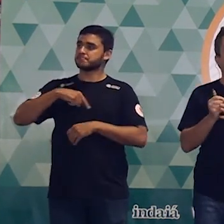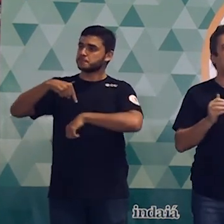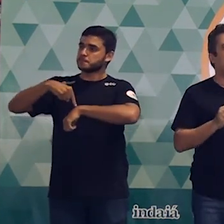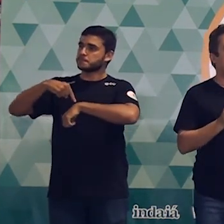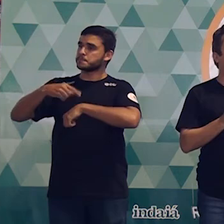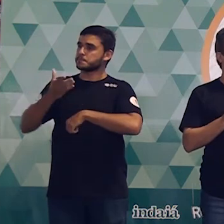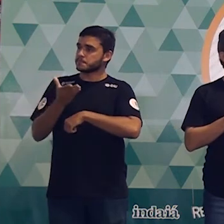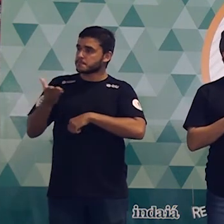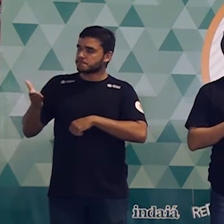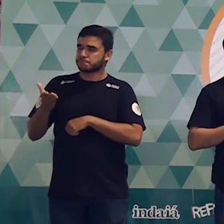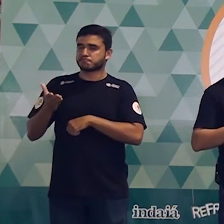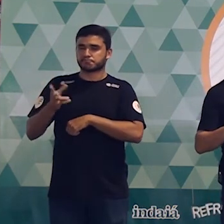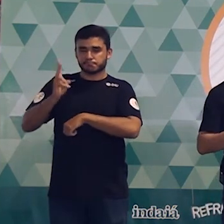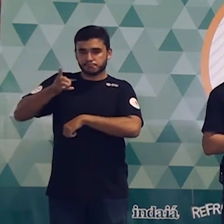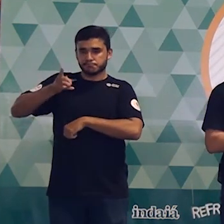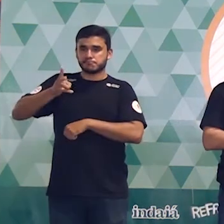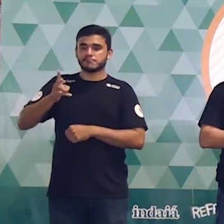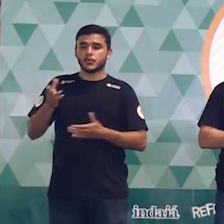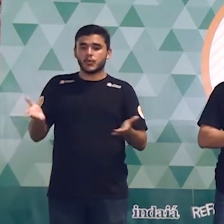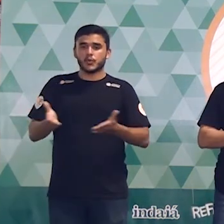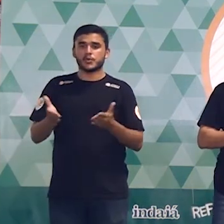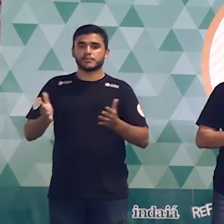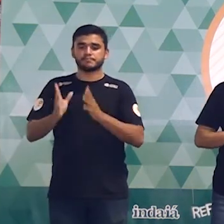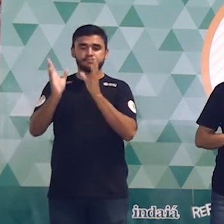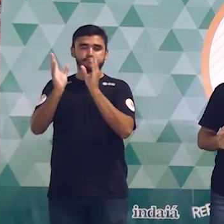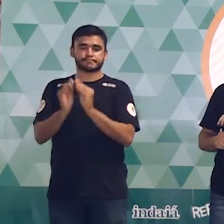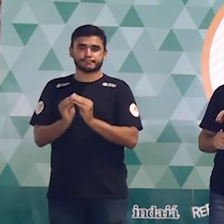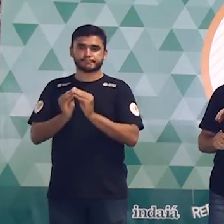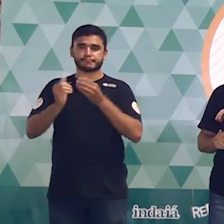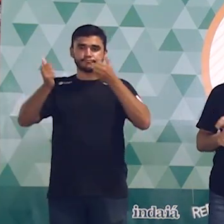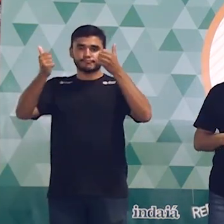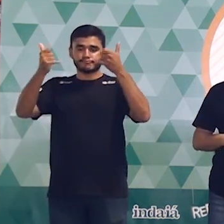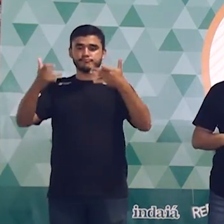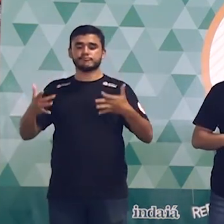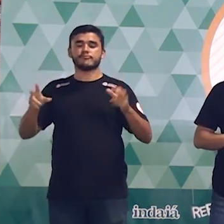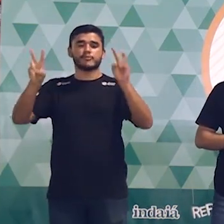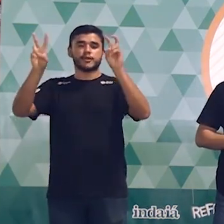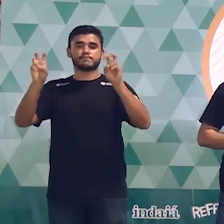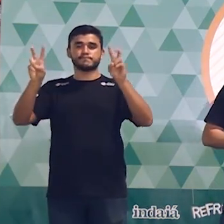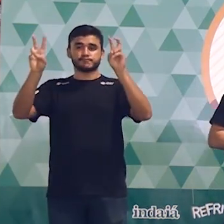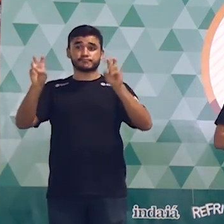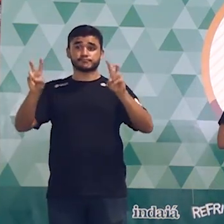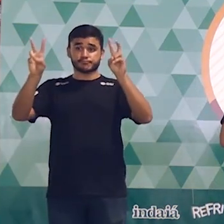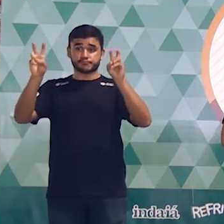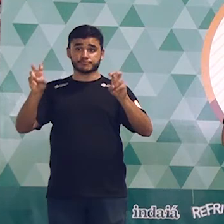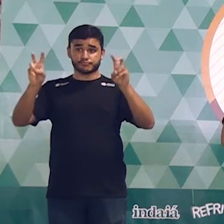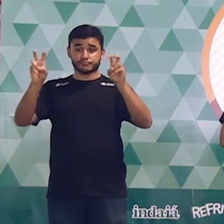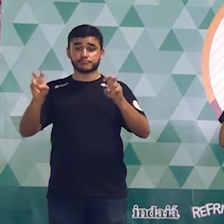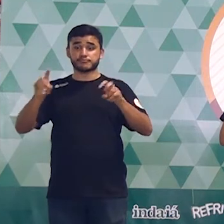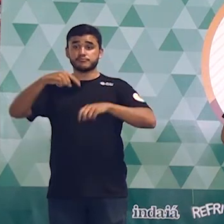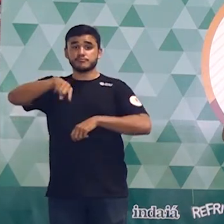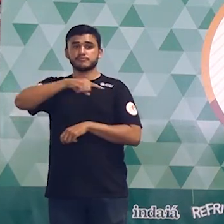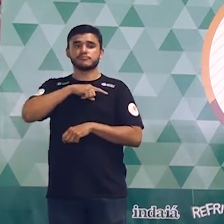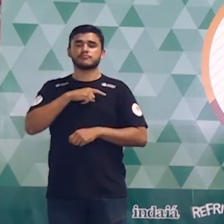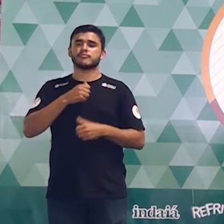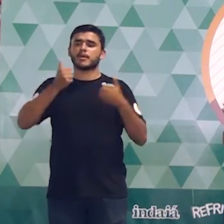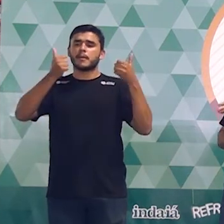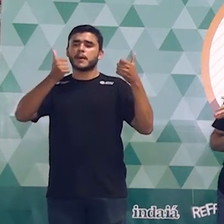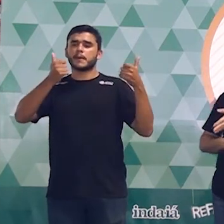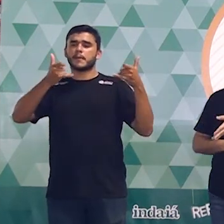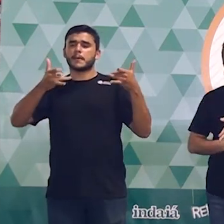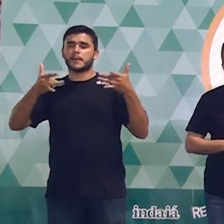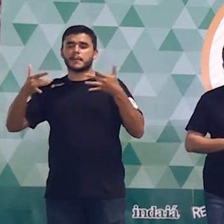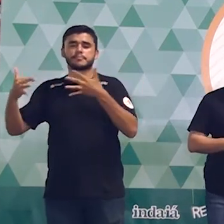vai se manter até ela. A gente vai fazer hoje uma conclusãozinha com um último assunto desses que nós viemos vendo